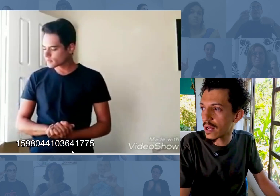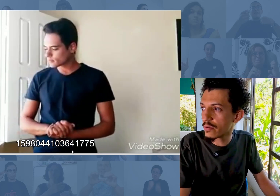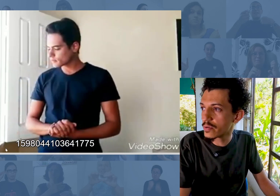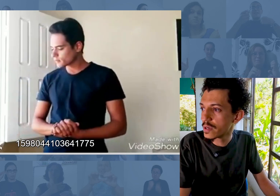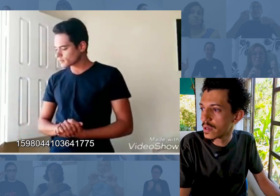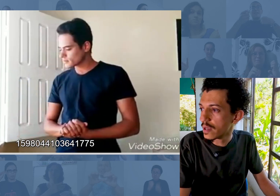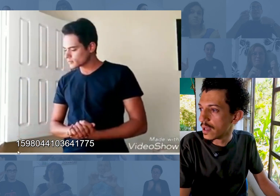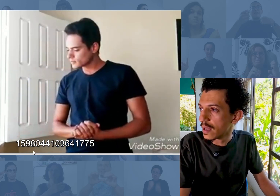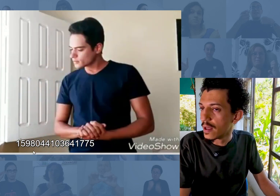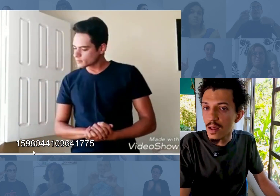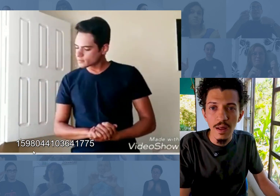alunos.